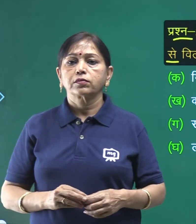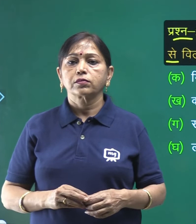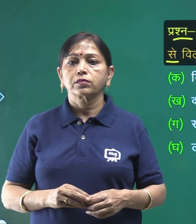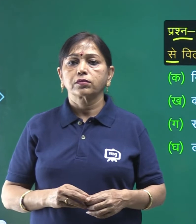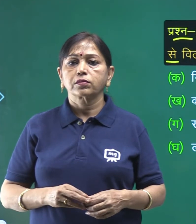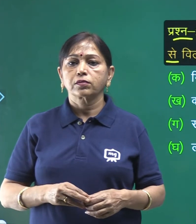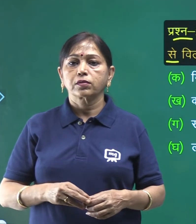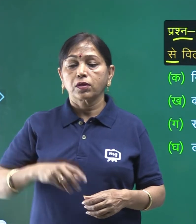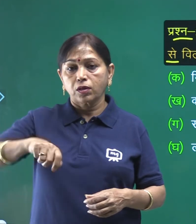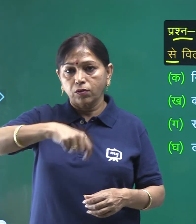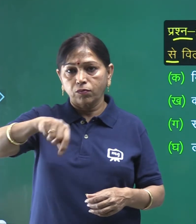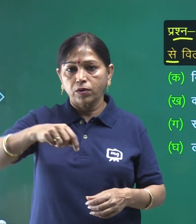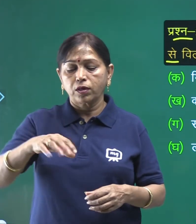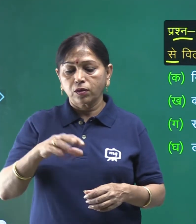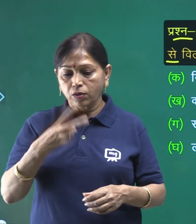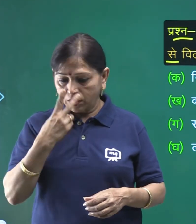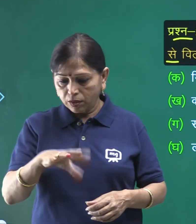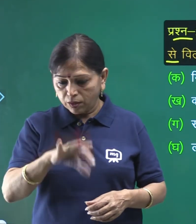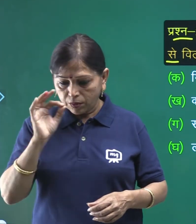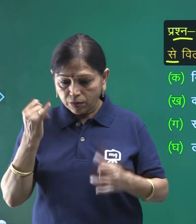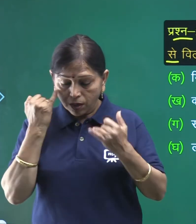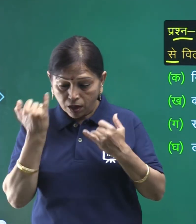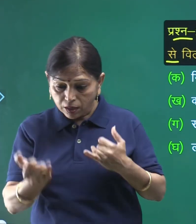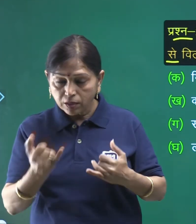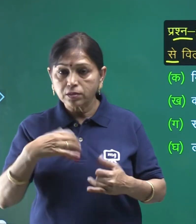विलयन की पहचान करें।